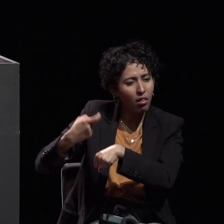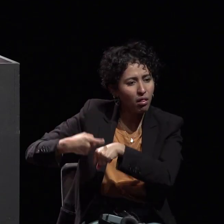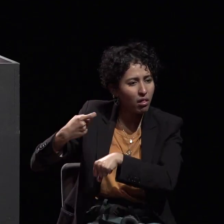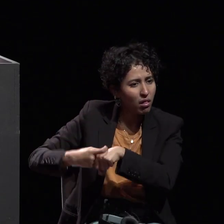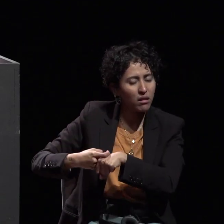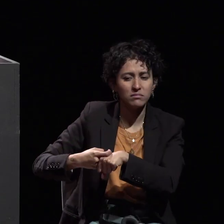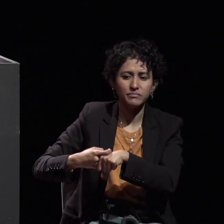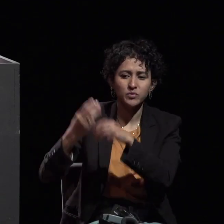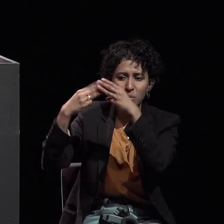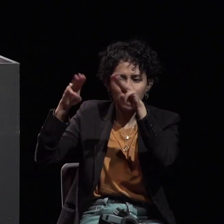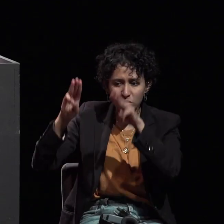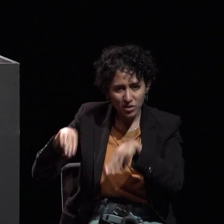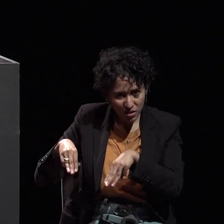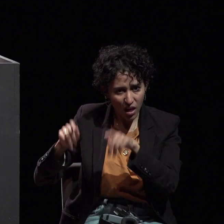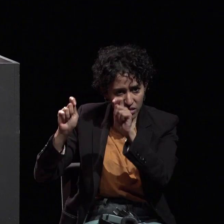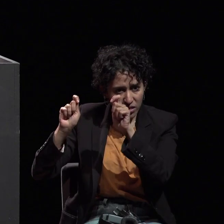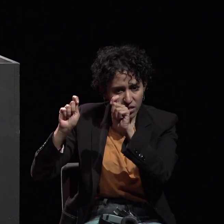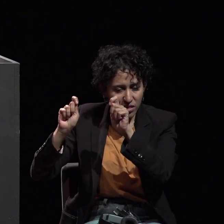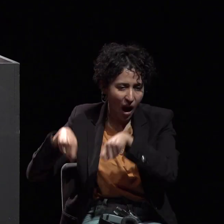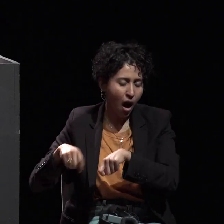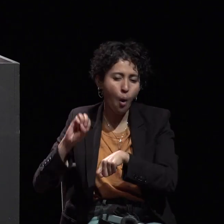e seus modos de relação.